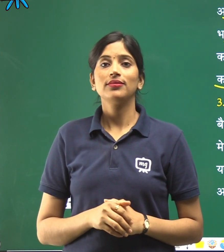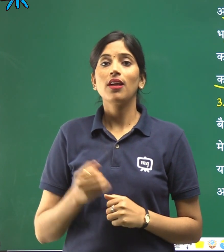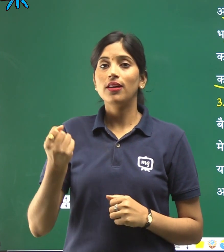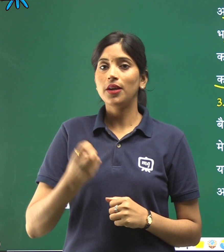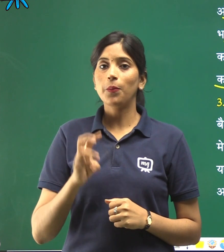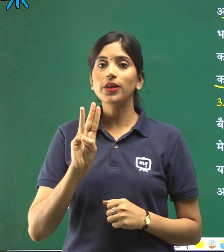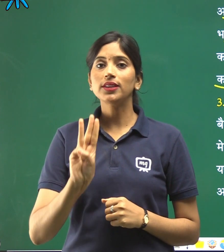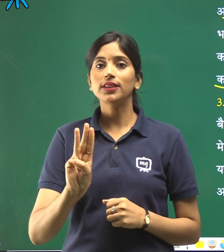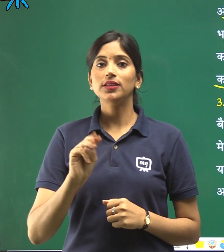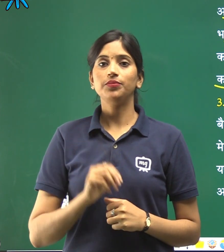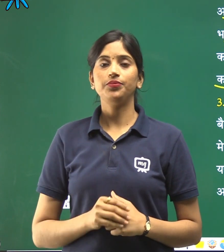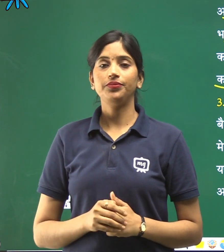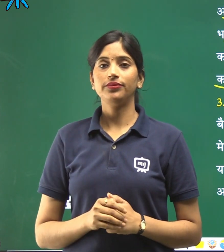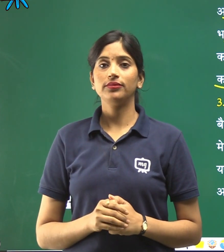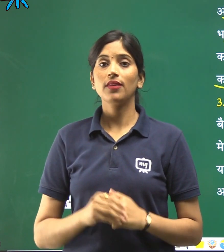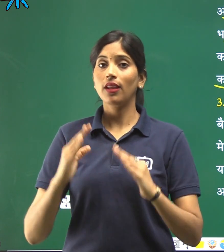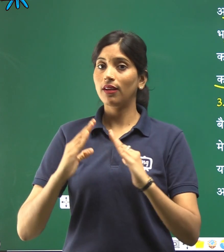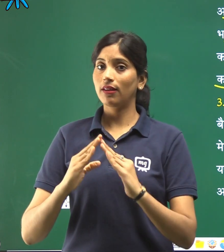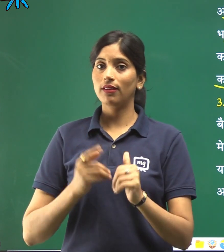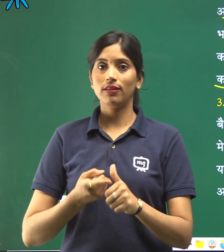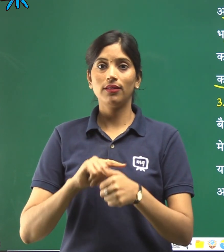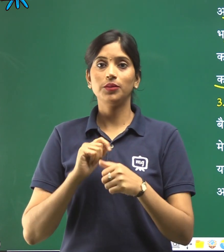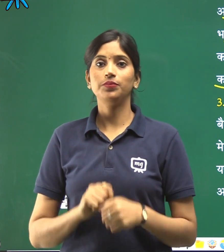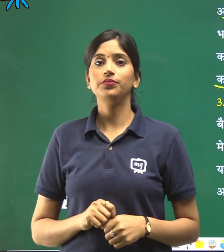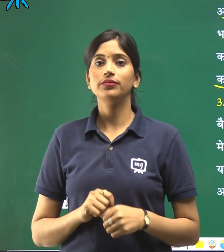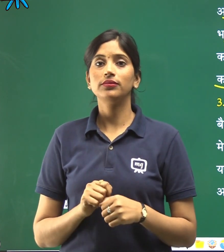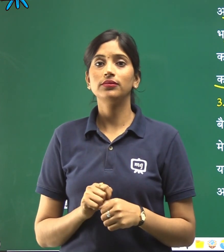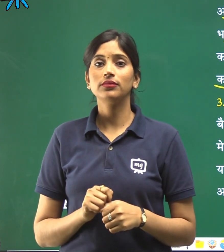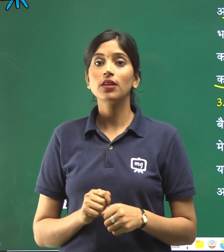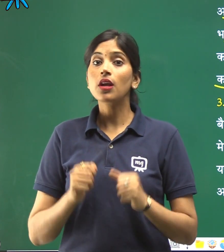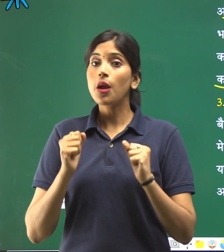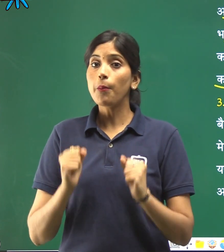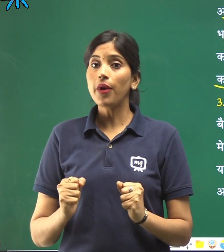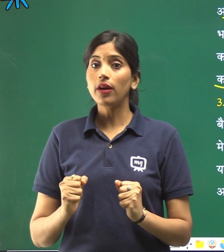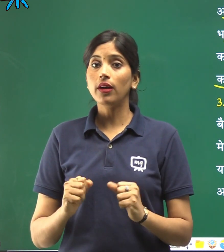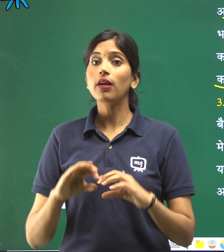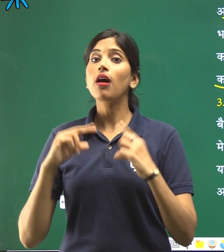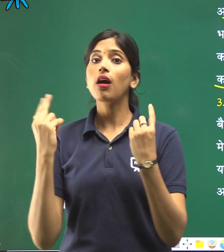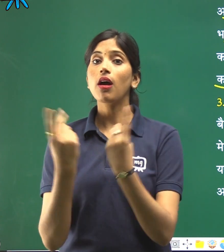नंबर 3, घर का बैठक कक्ष।